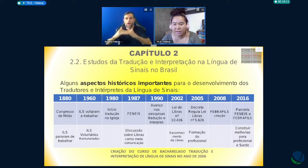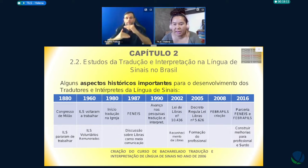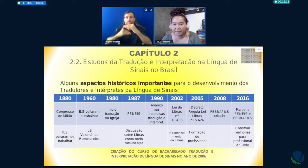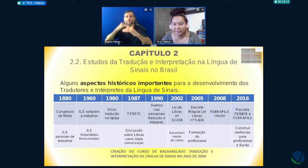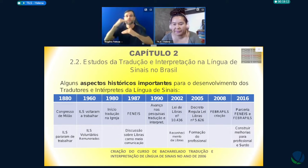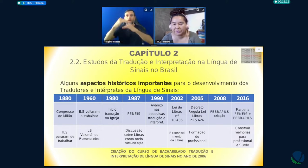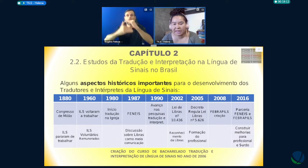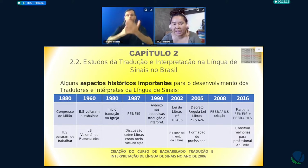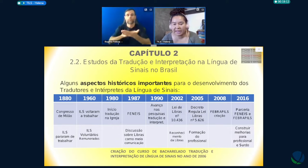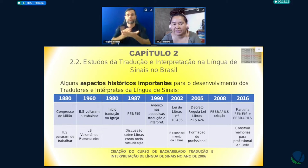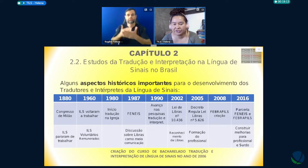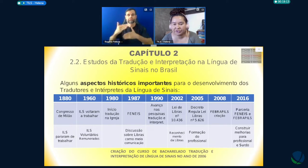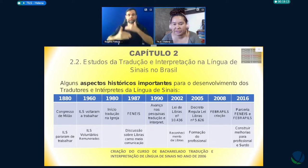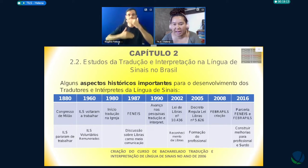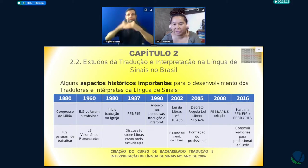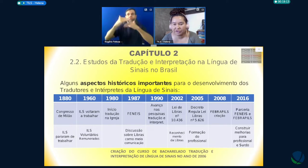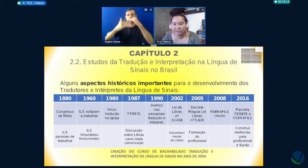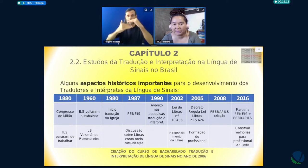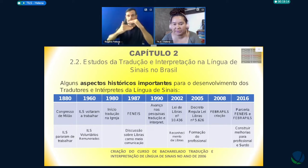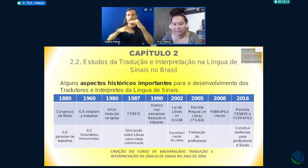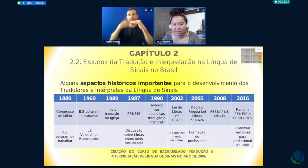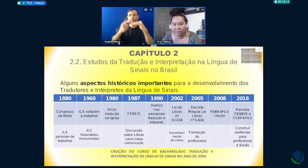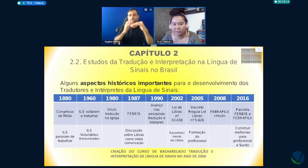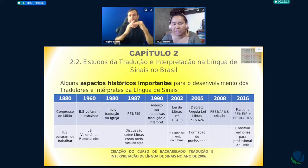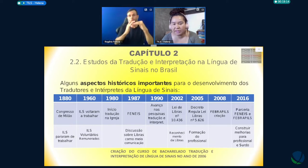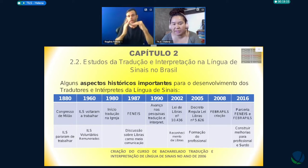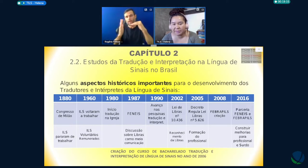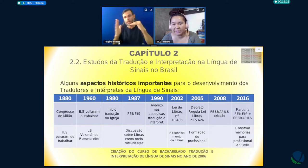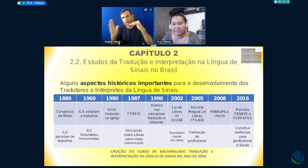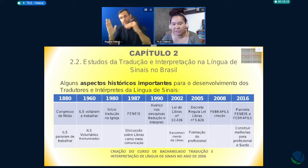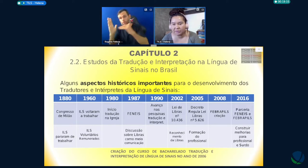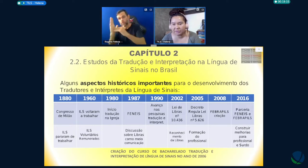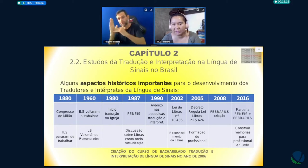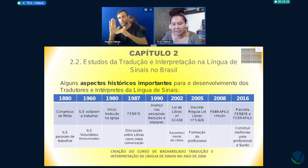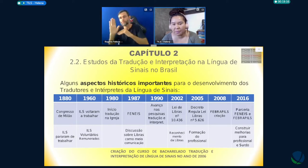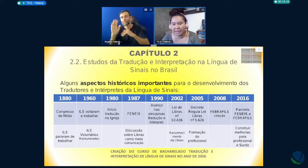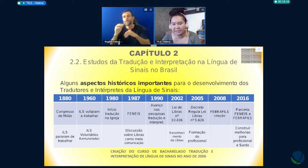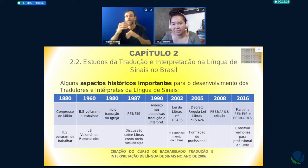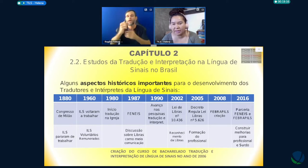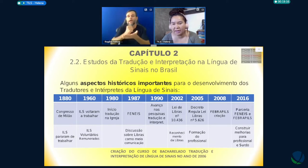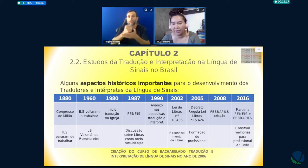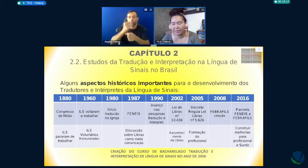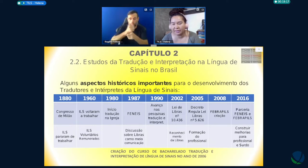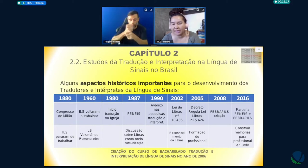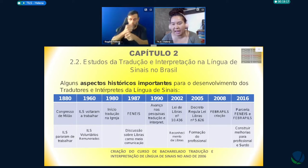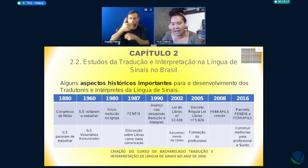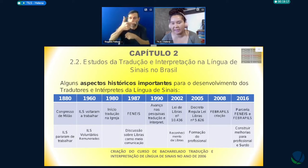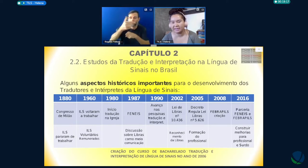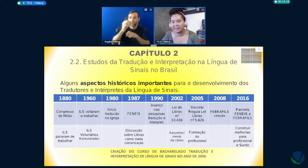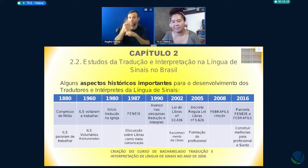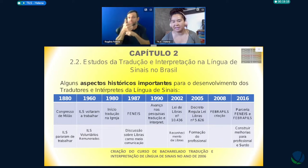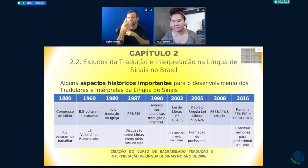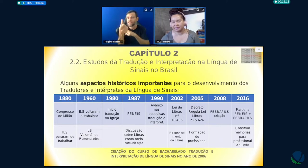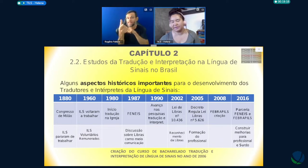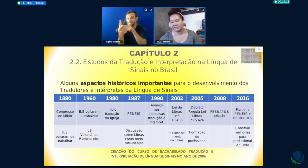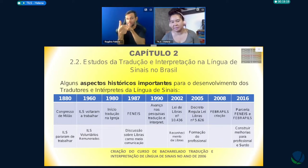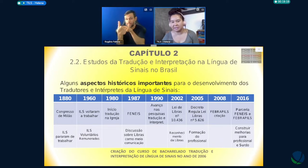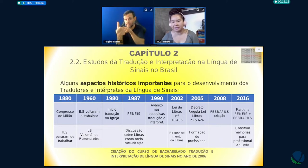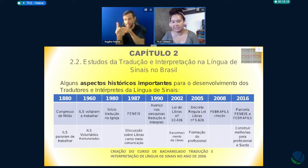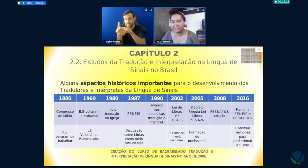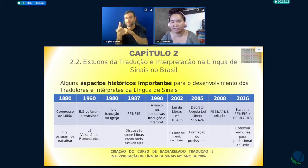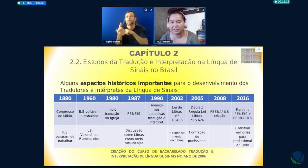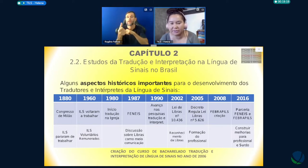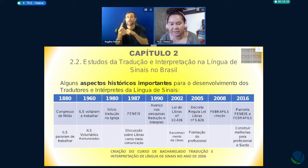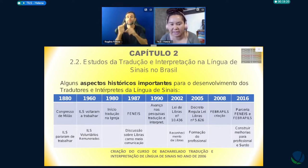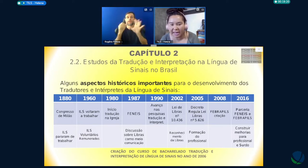então, profissionais da área de tradução e interpretação de línguas de sinais começam a aumentar, a se fazerem